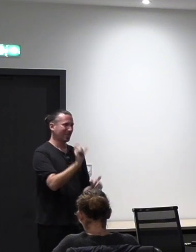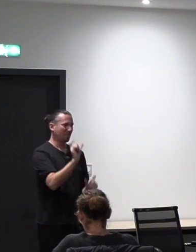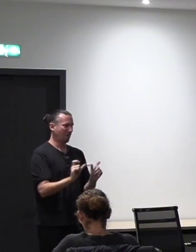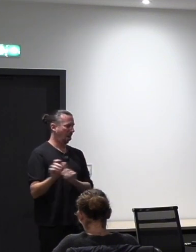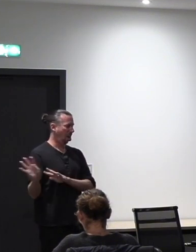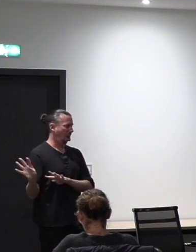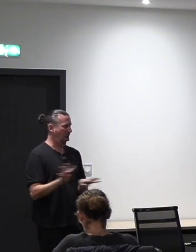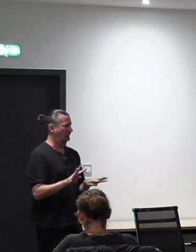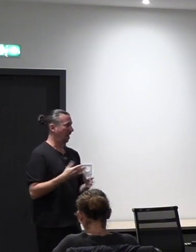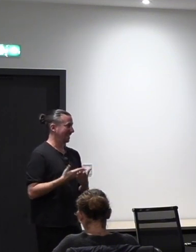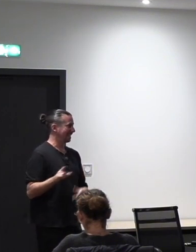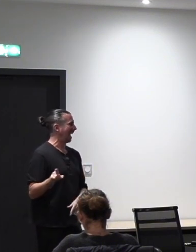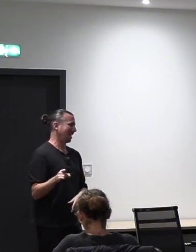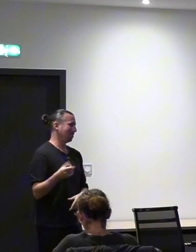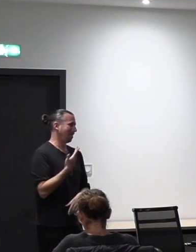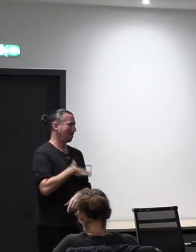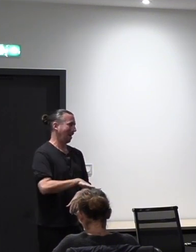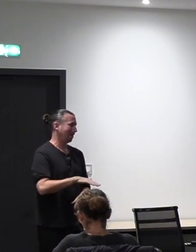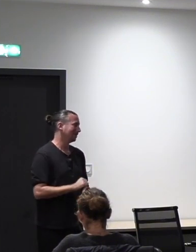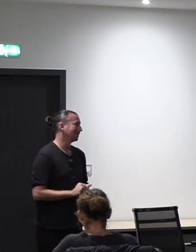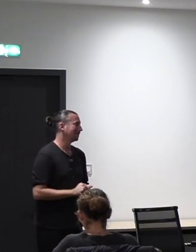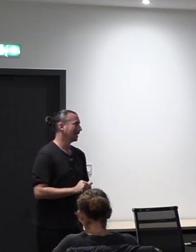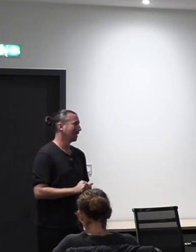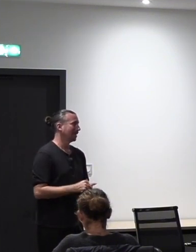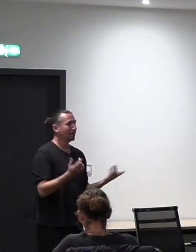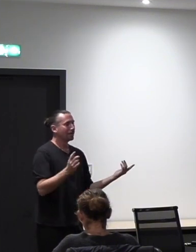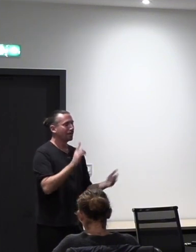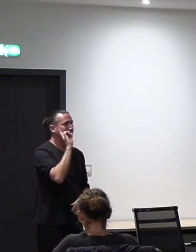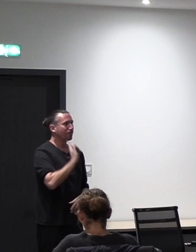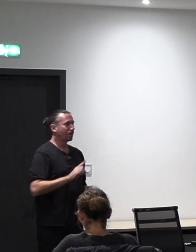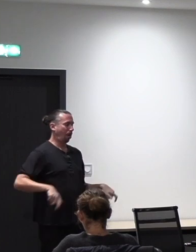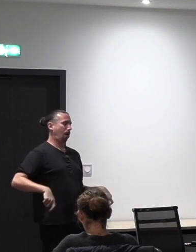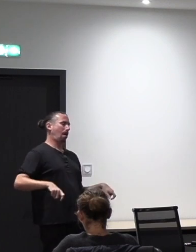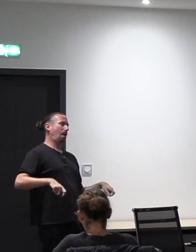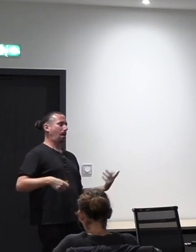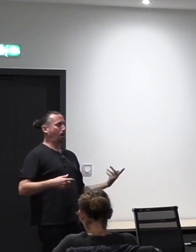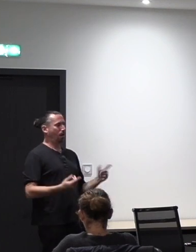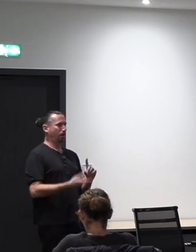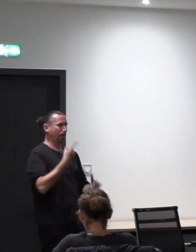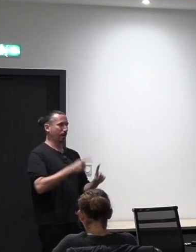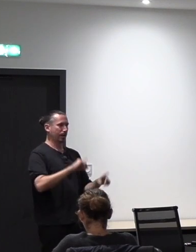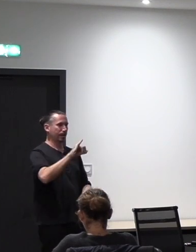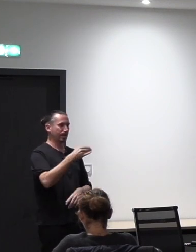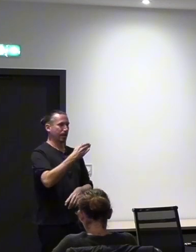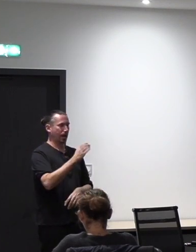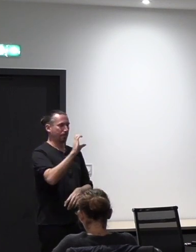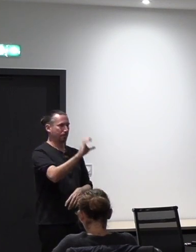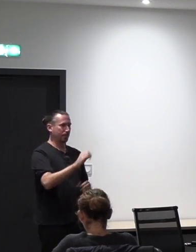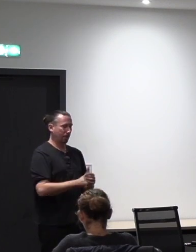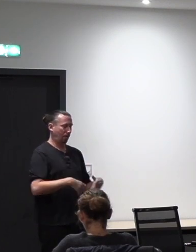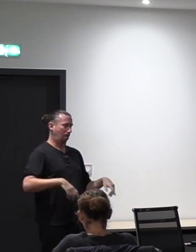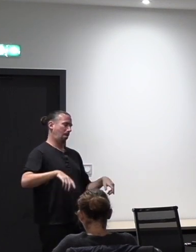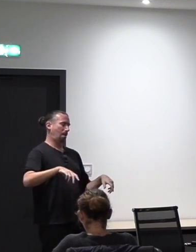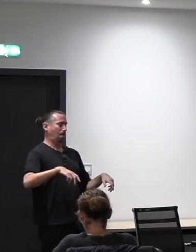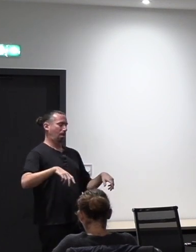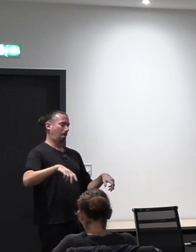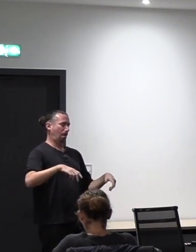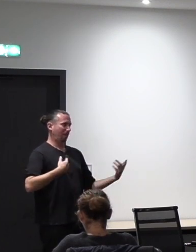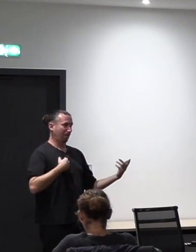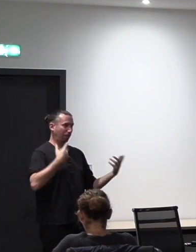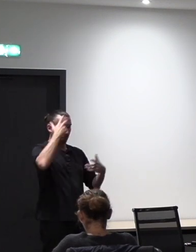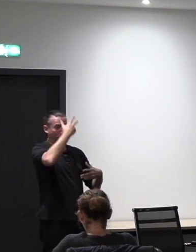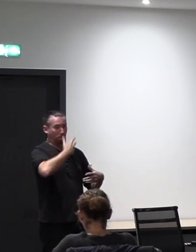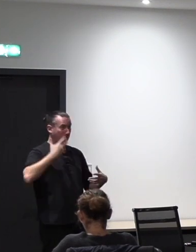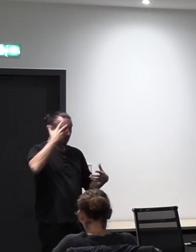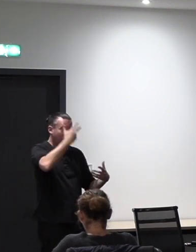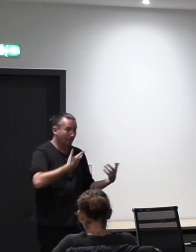Et si vous aviez vu sa fille, elle est sur un fauteuil spécial, elle est IMC, encéphalopathe, elle ressemble à rien. Objectivement